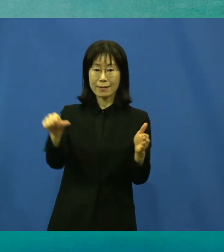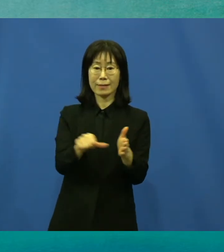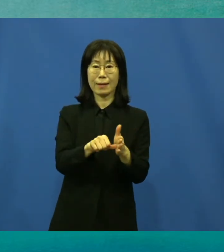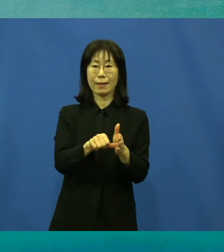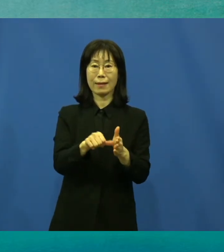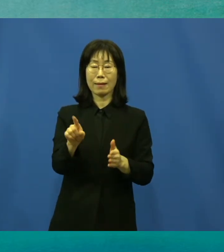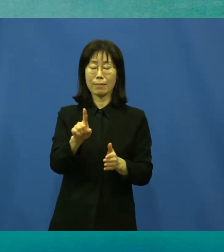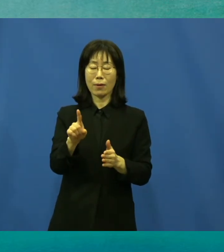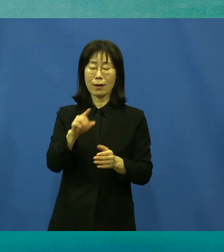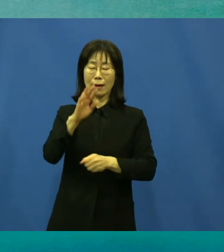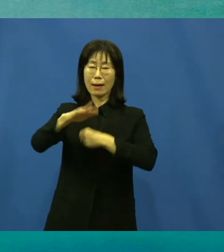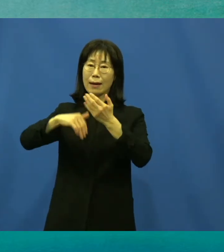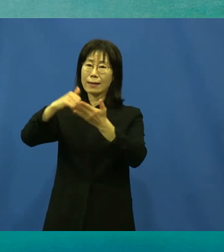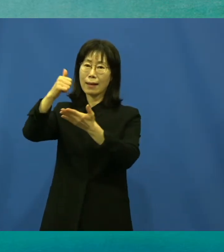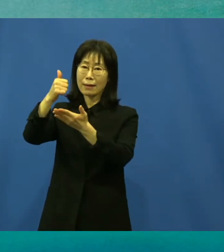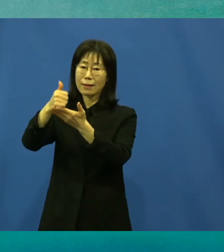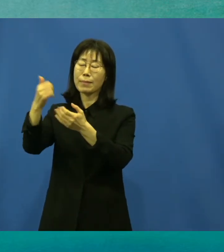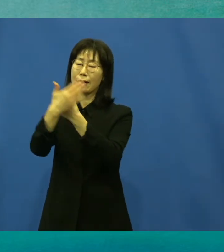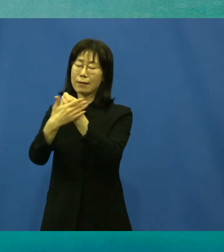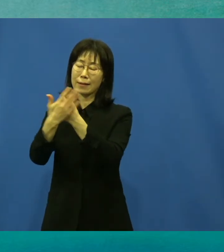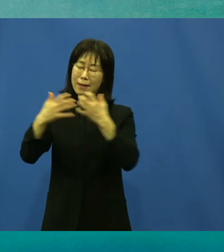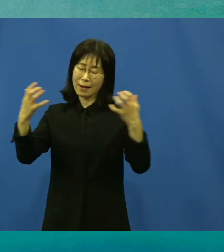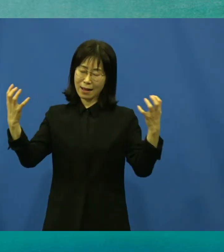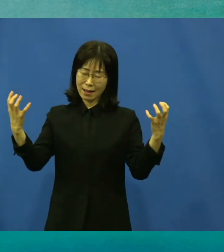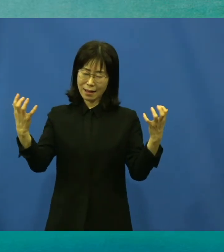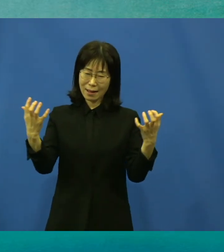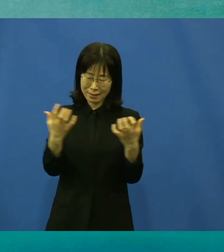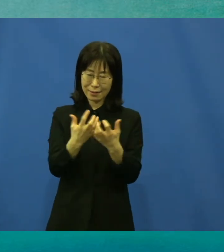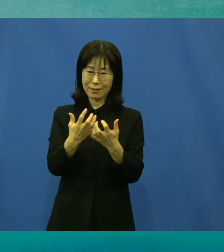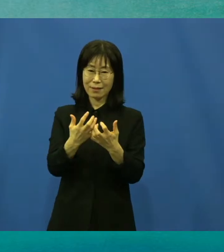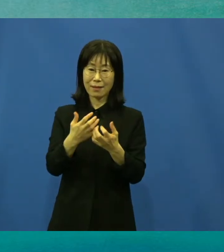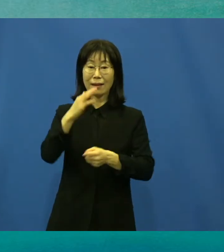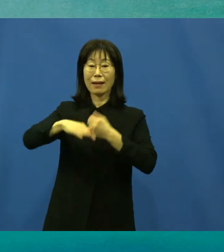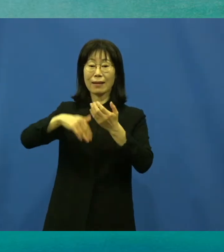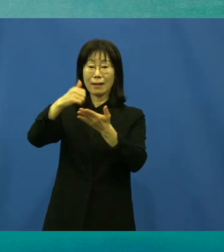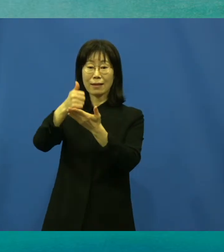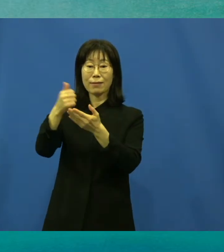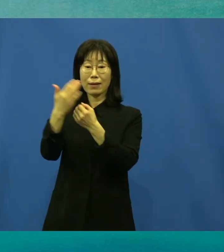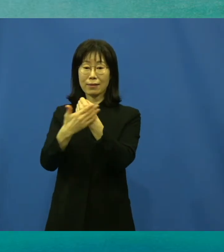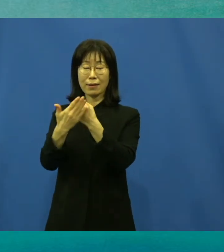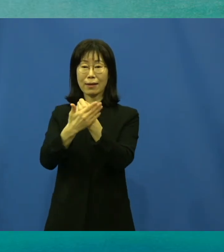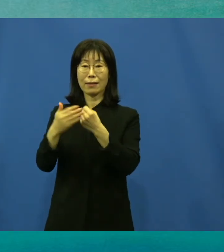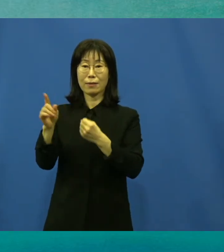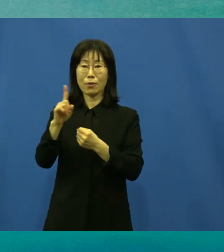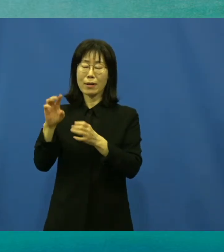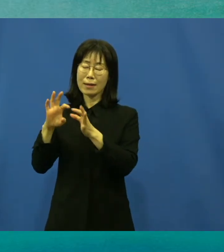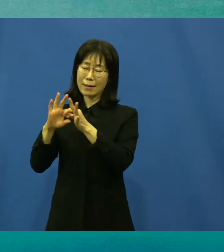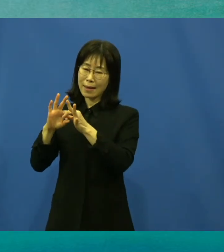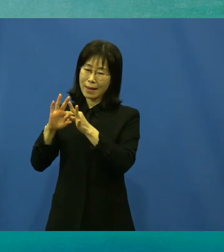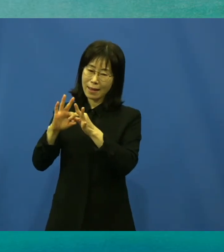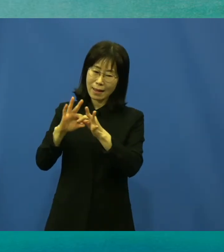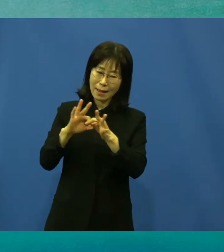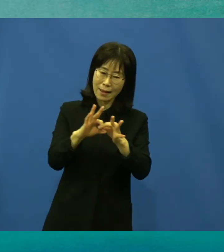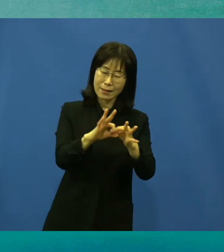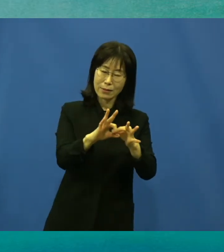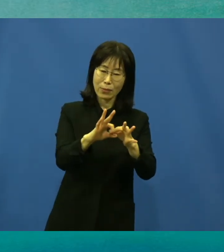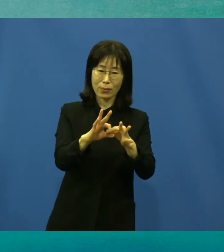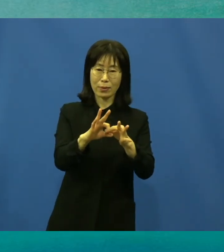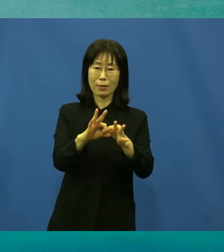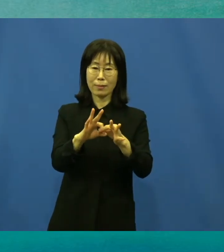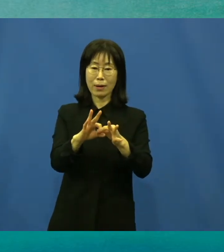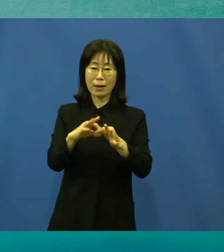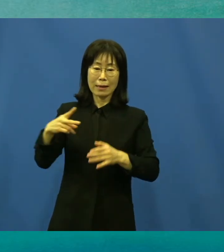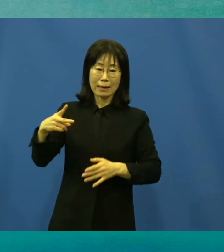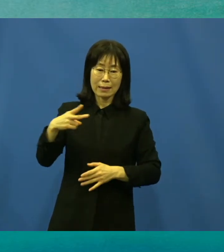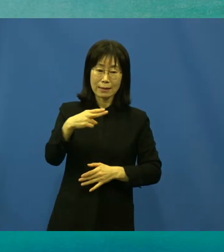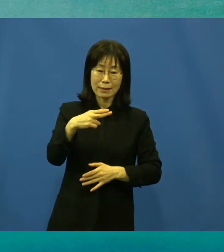하나님의 은혜입니다. 하나님의 은혜는 주었다 말았다 하는 게 아닙니다. 영속성, 그 은혜는 처음부터